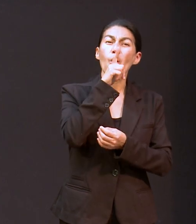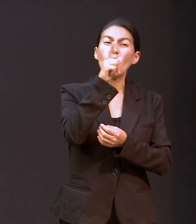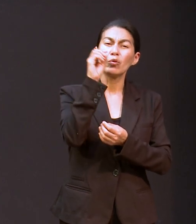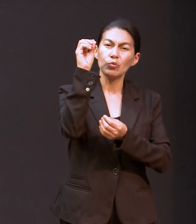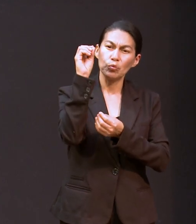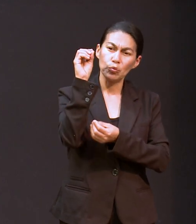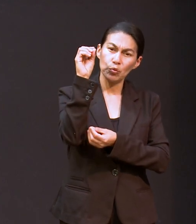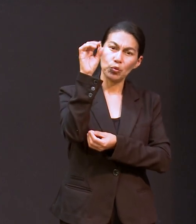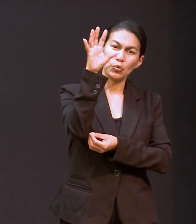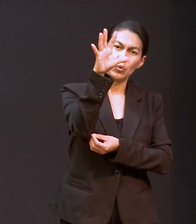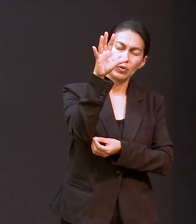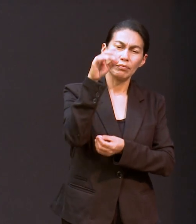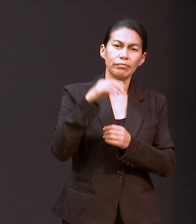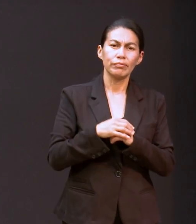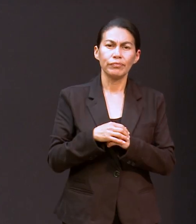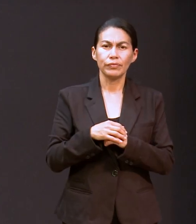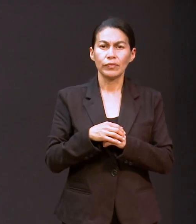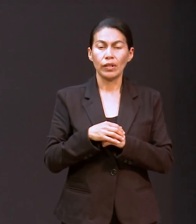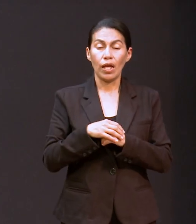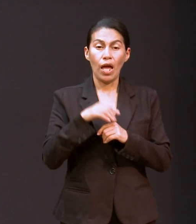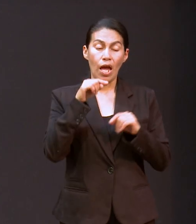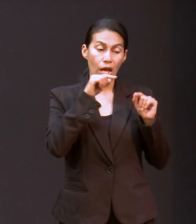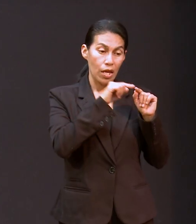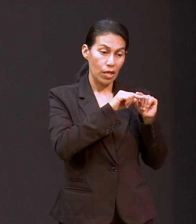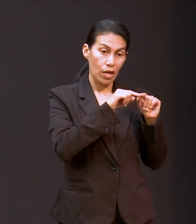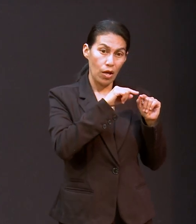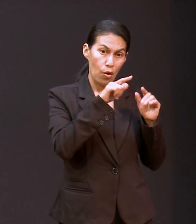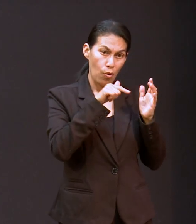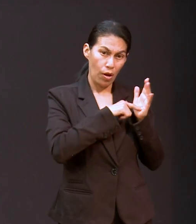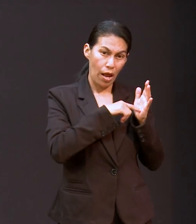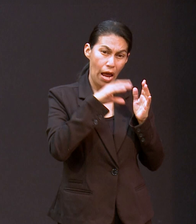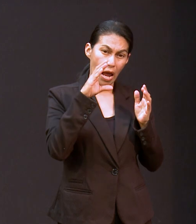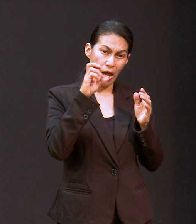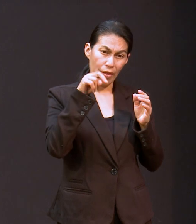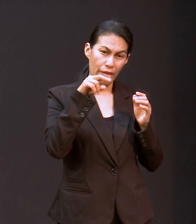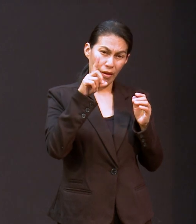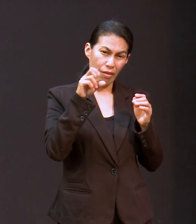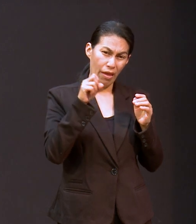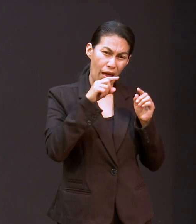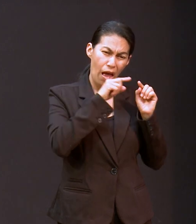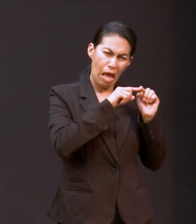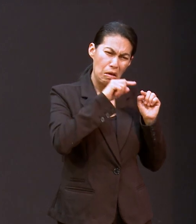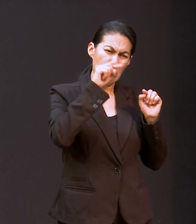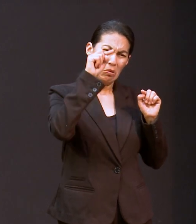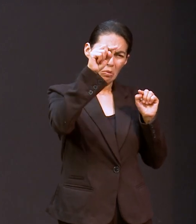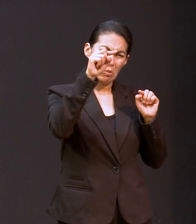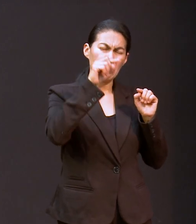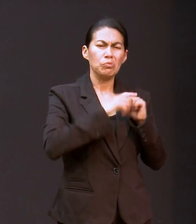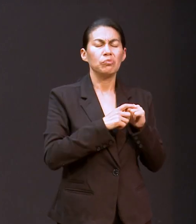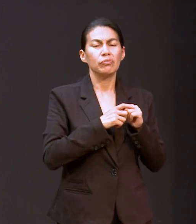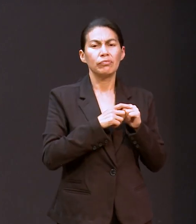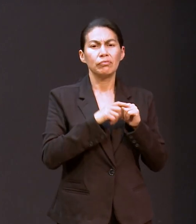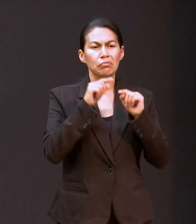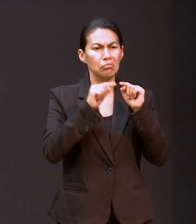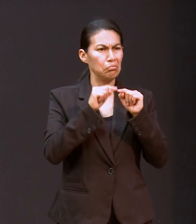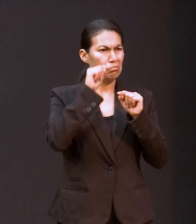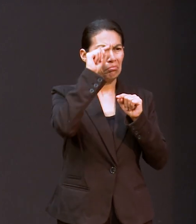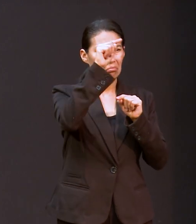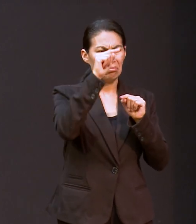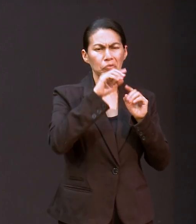FM en una emisora que está de Costa a costa Canadá y es interesante porque tenemos